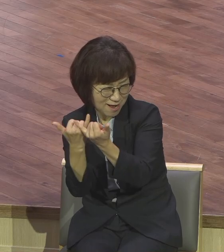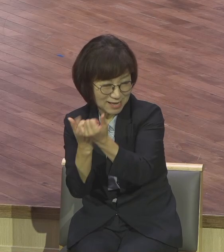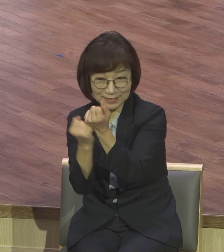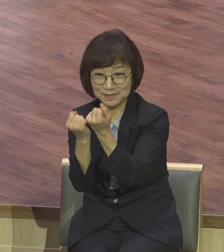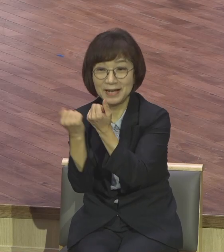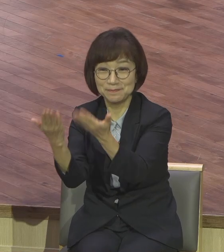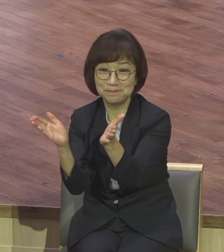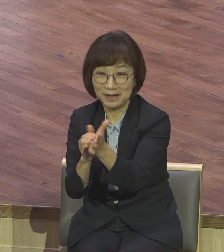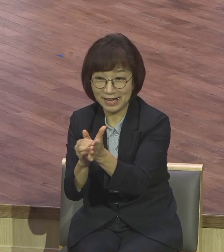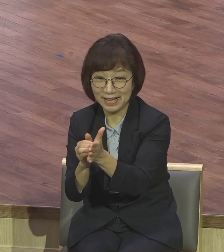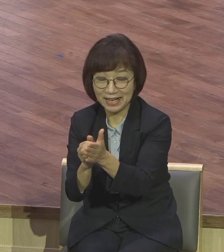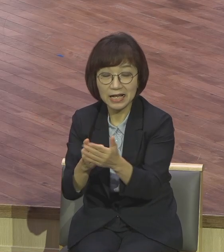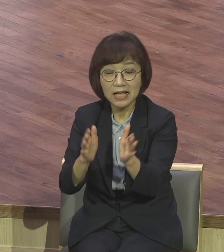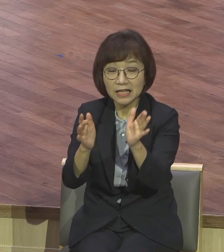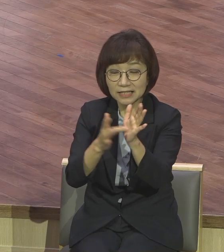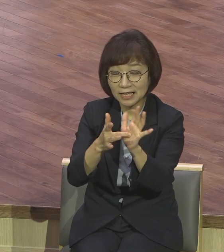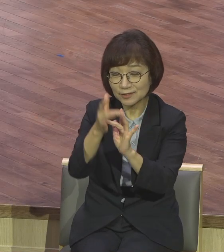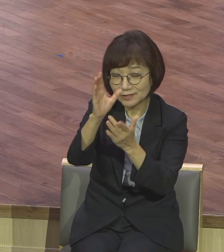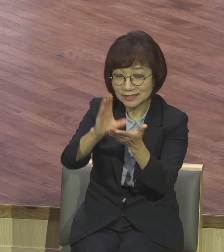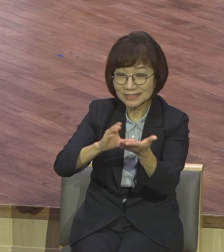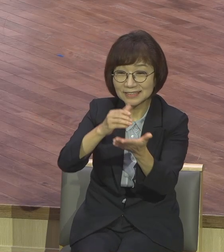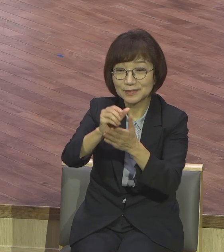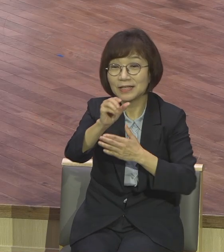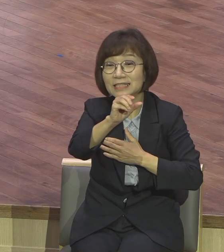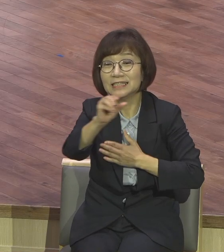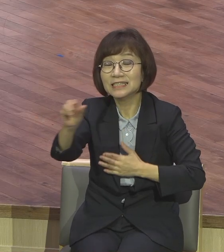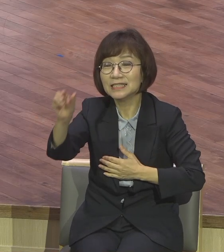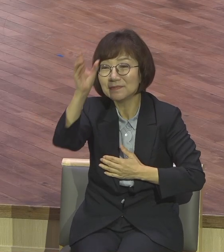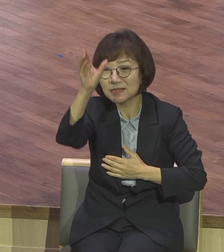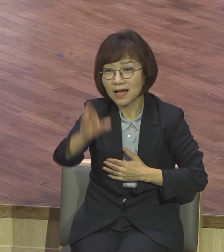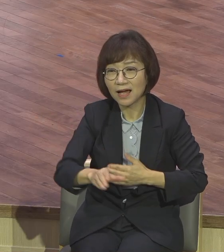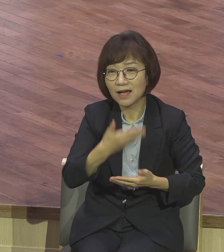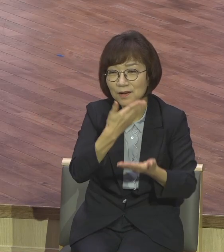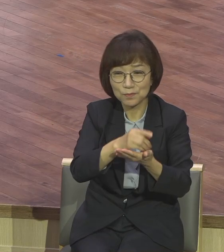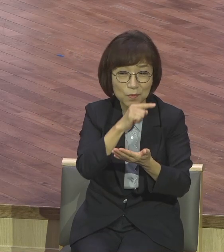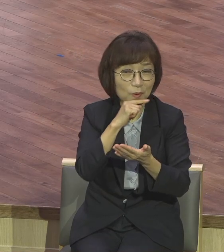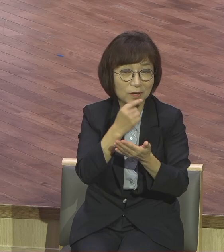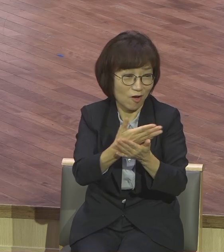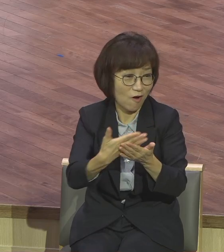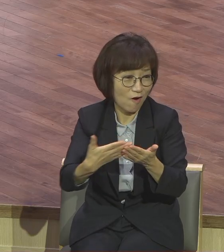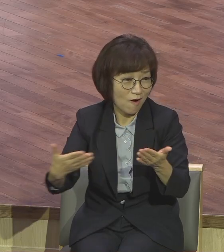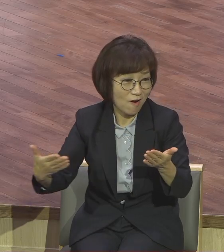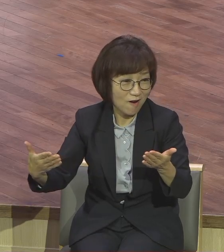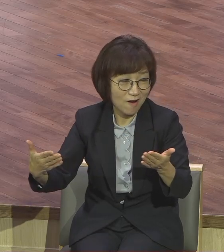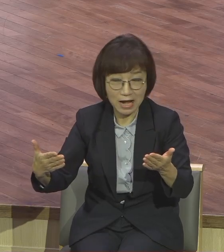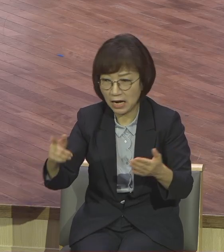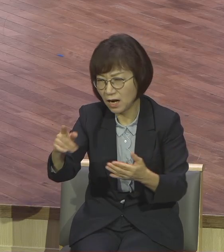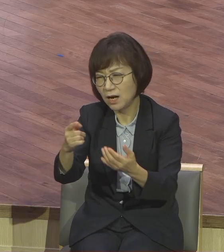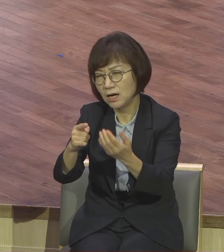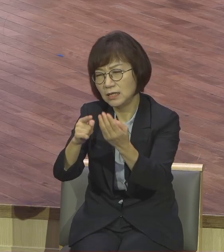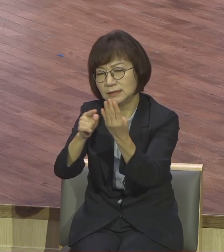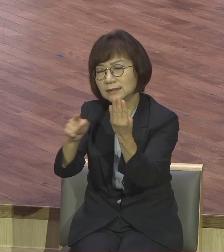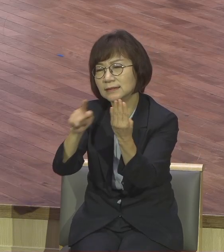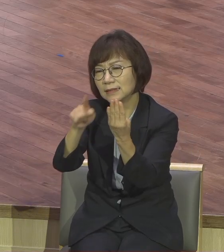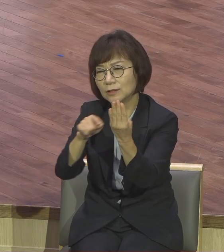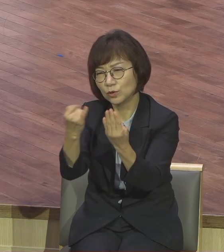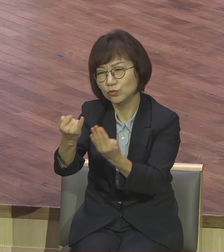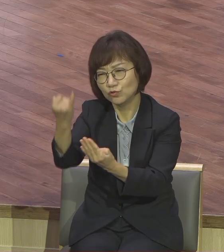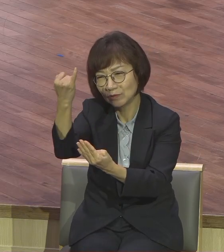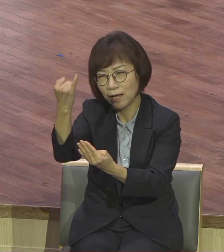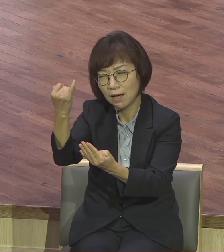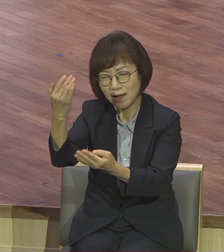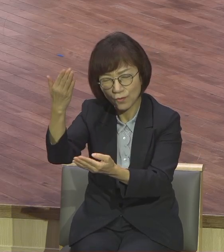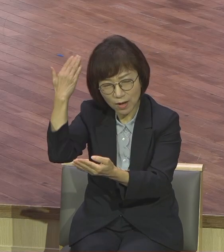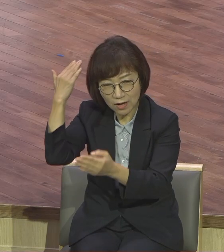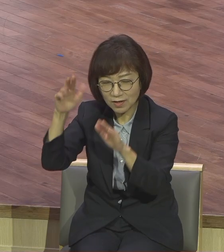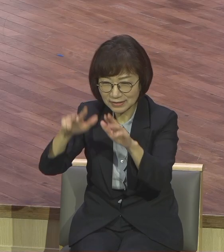예수 그리스도의 십자가 보혈이 누님의 모든 죄를 과거, 현재, 앞으로 지을 죄가 다 용서했기